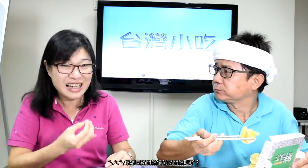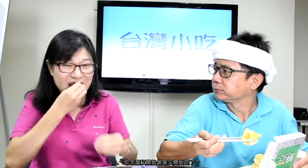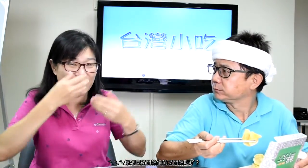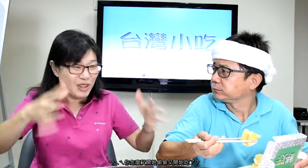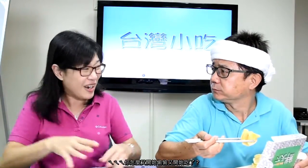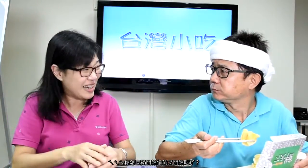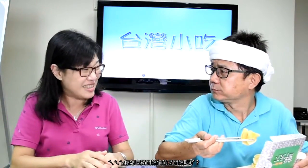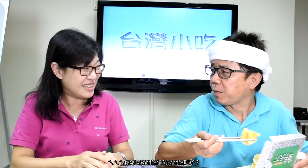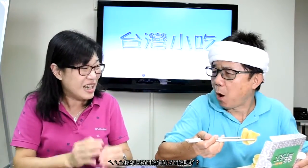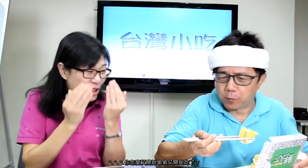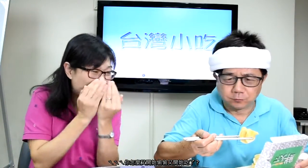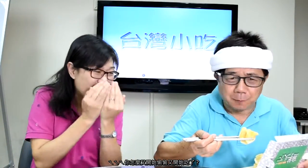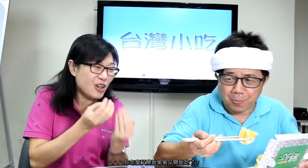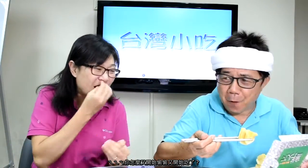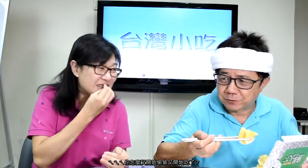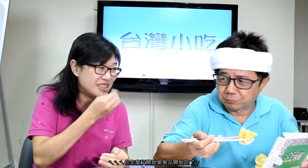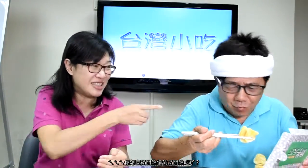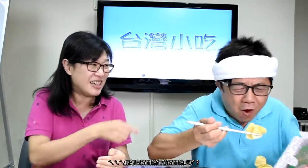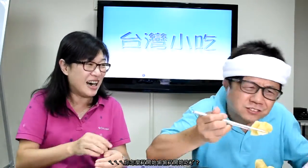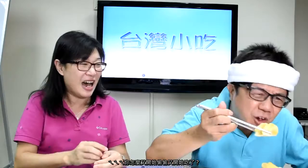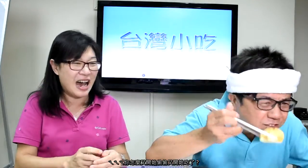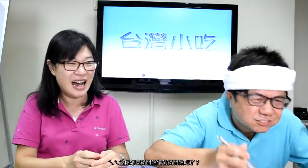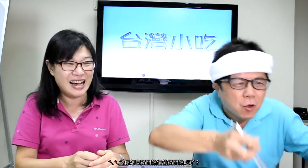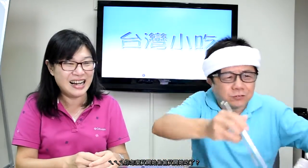你怎么又开始偷偷又开始吃了？